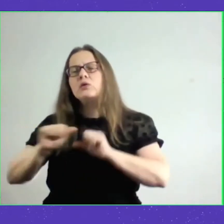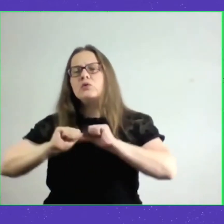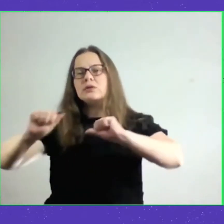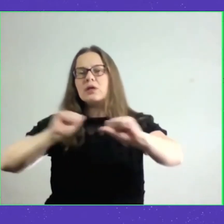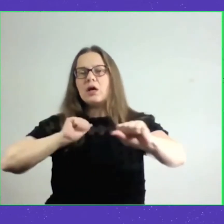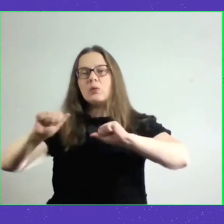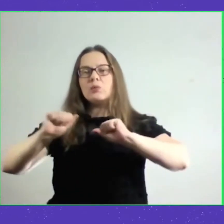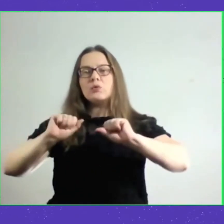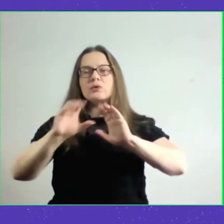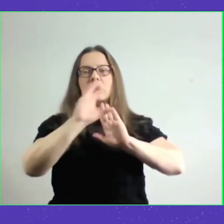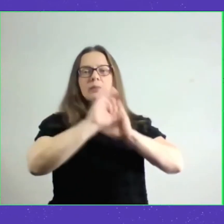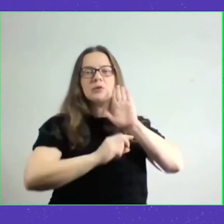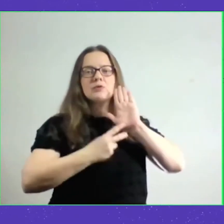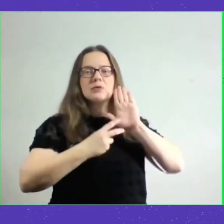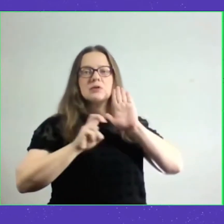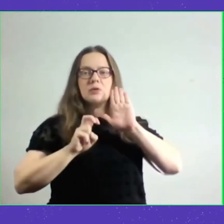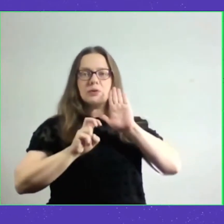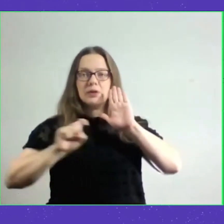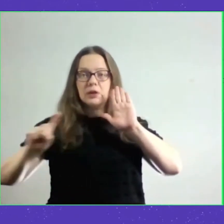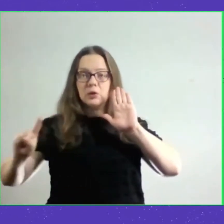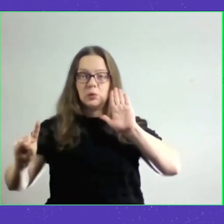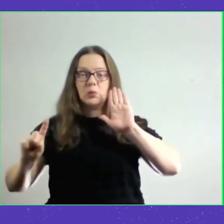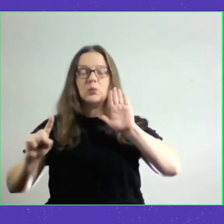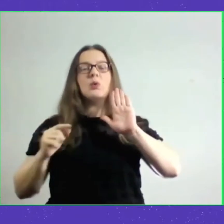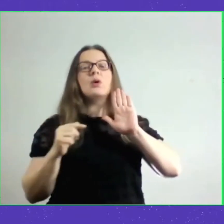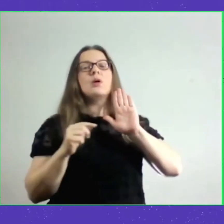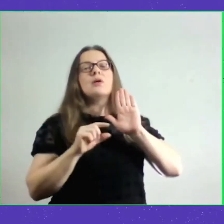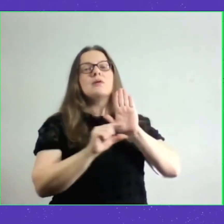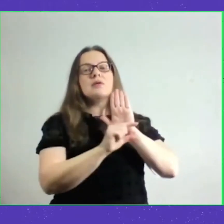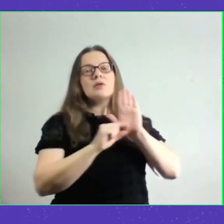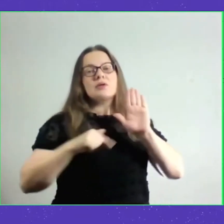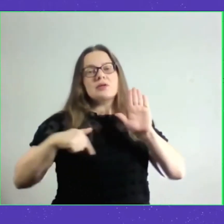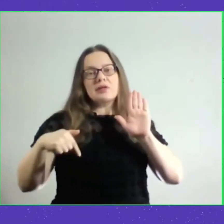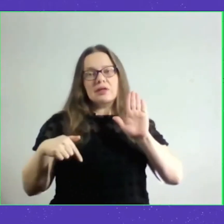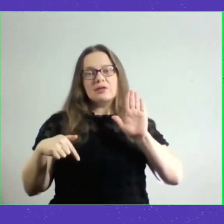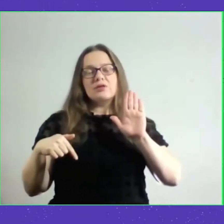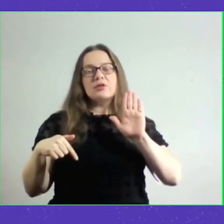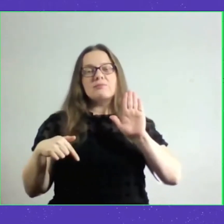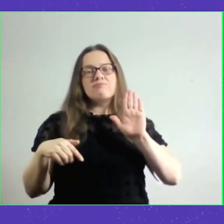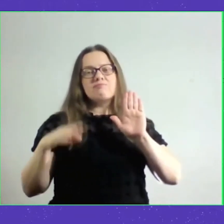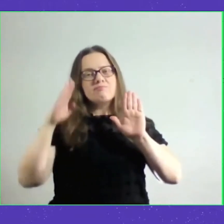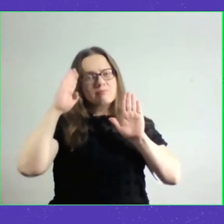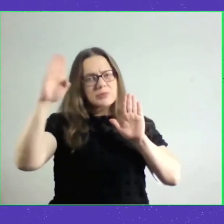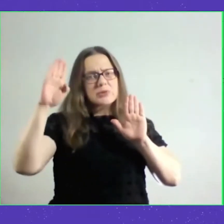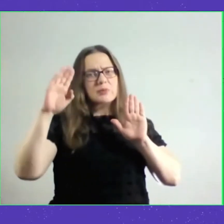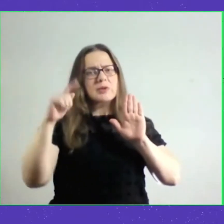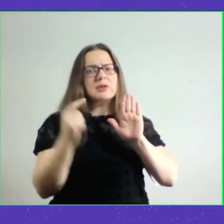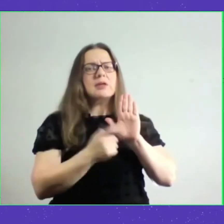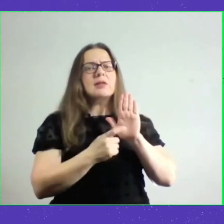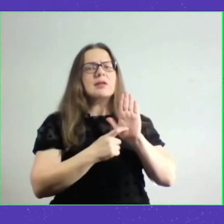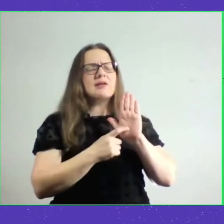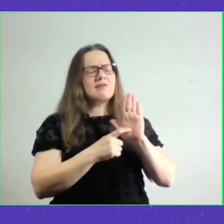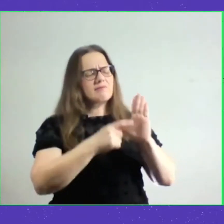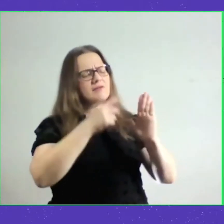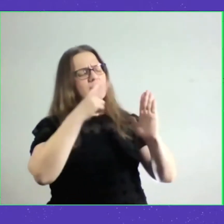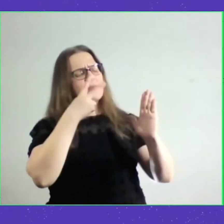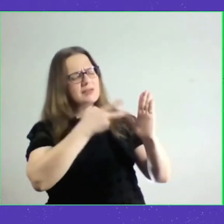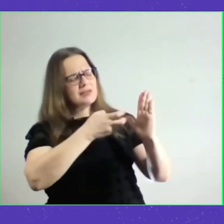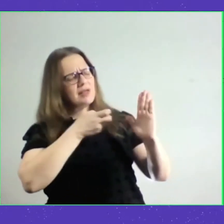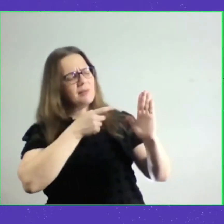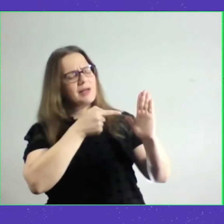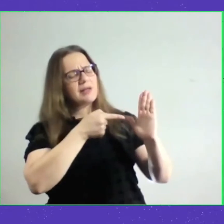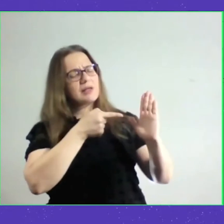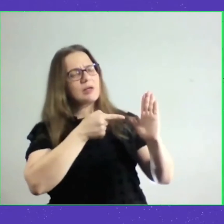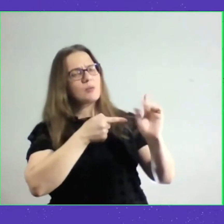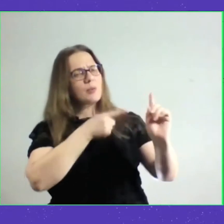versículo 10, principalmente. Ali nós vemos uma pessoa que, ao ser iluminada